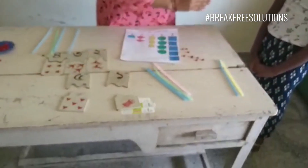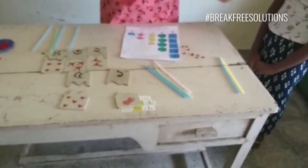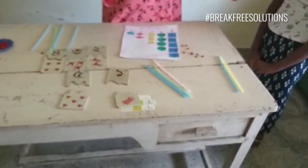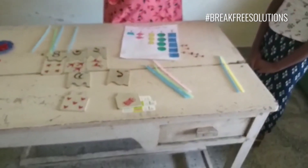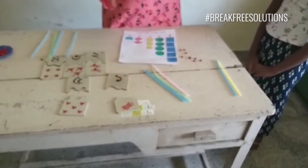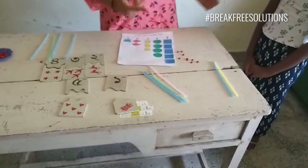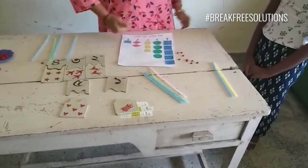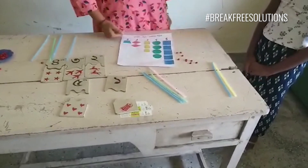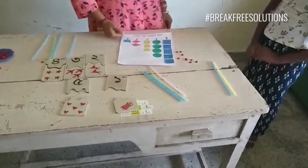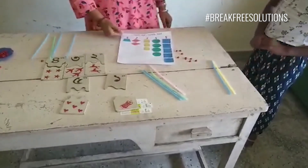বড় কোনটা?